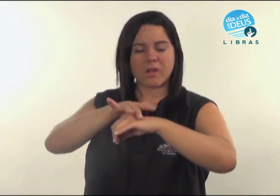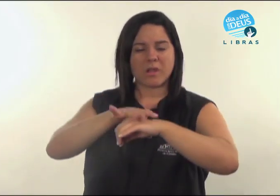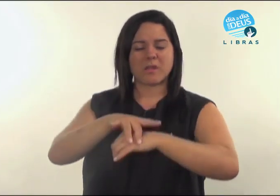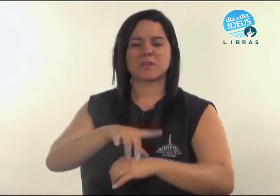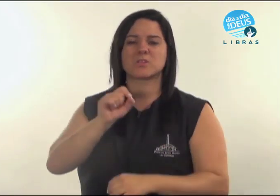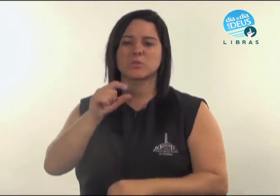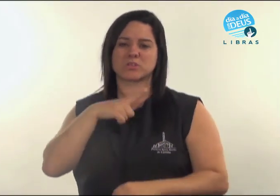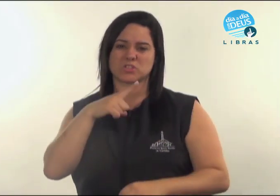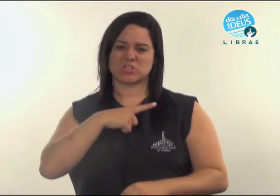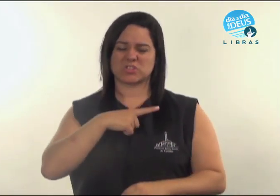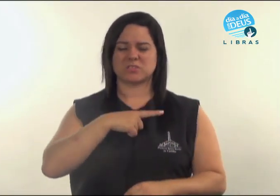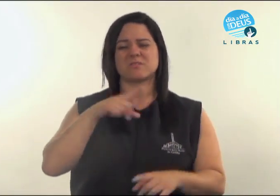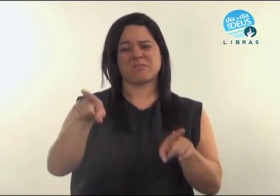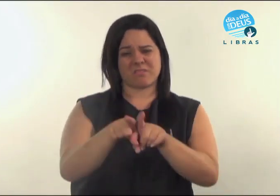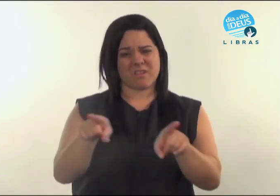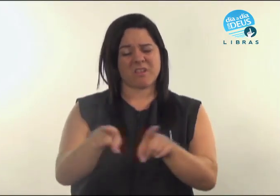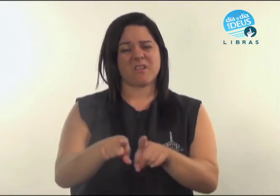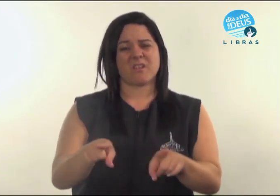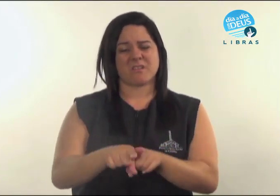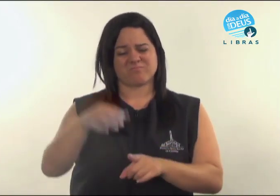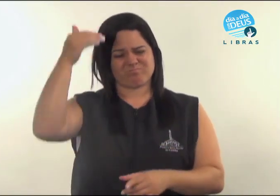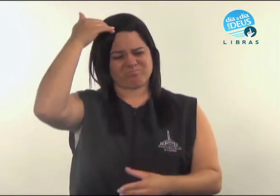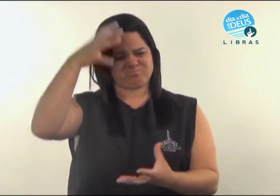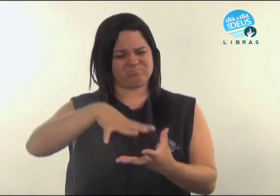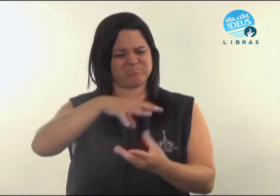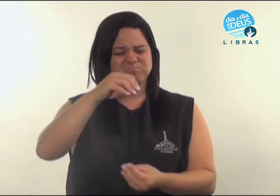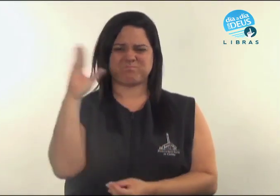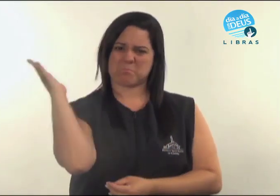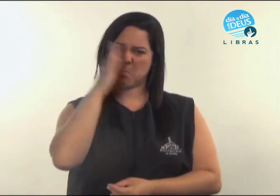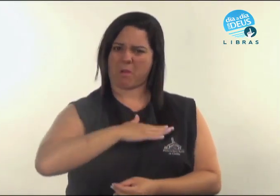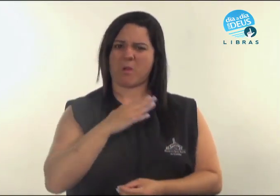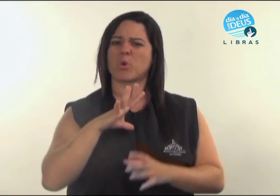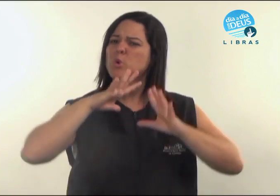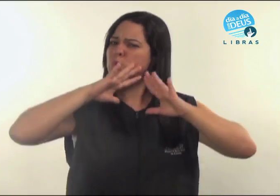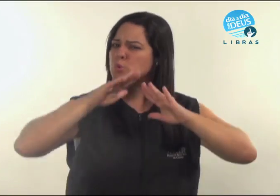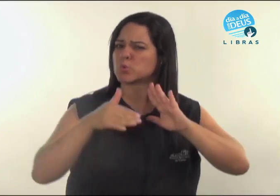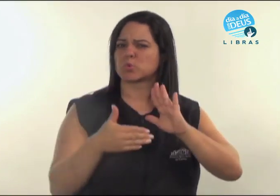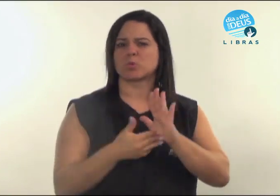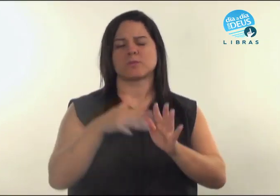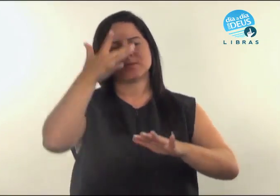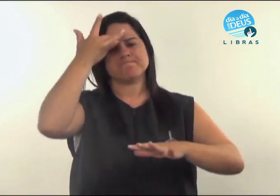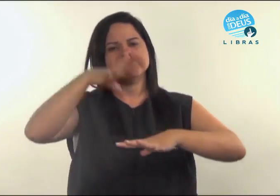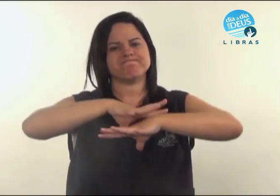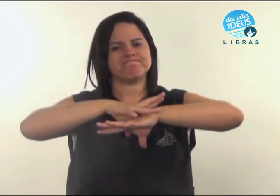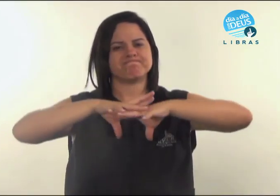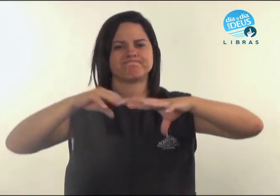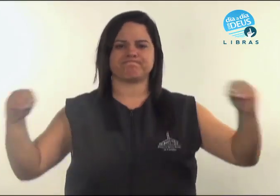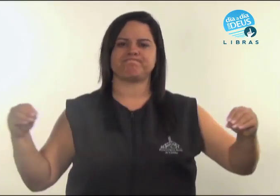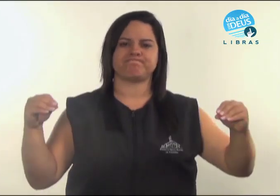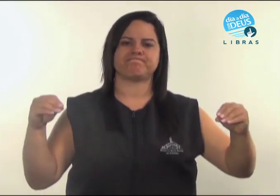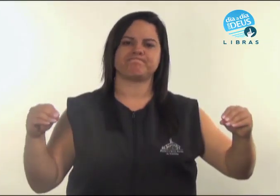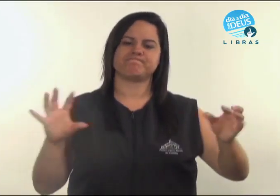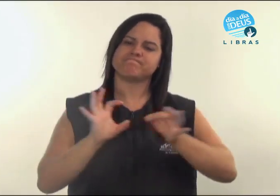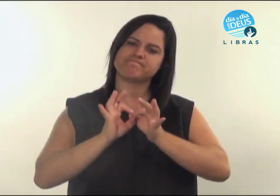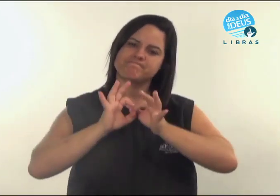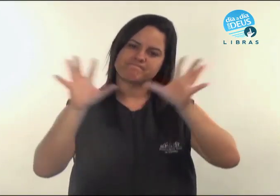seus doentes, e os que eram dominados por espíritos maus, e todos eram